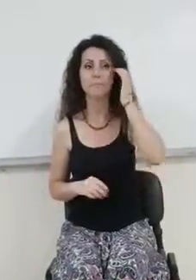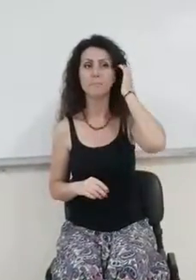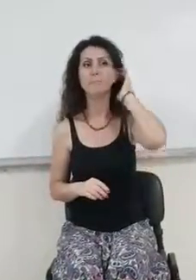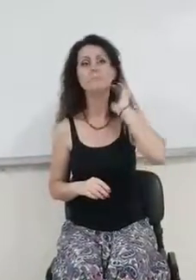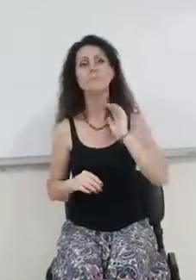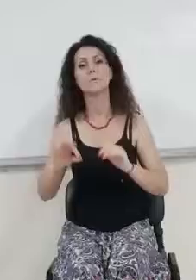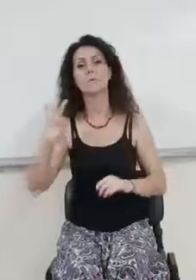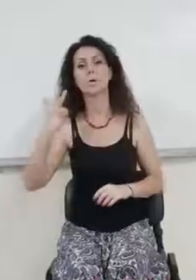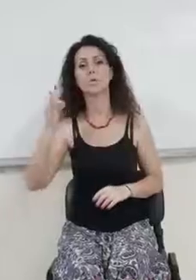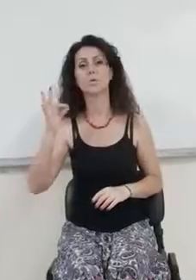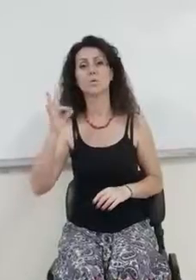Kuyumcu,